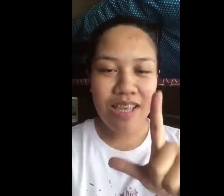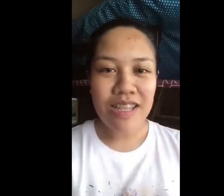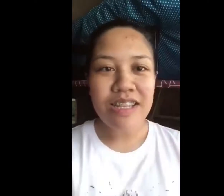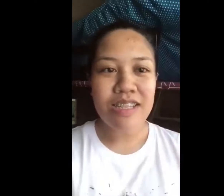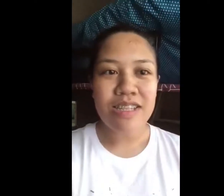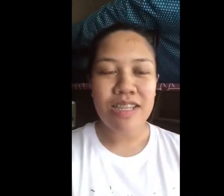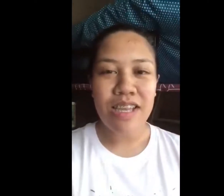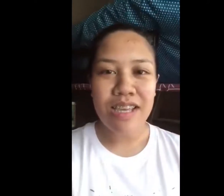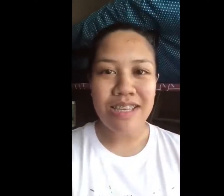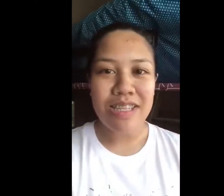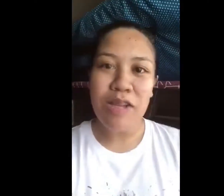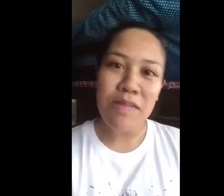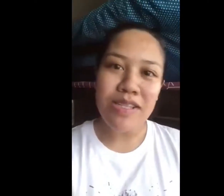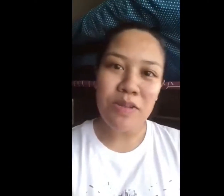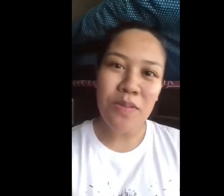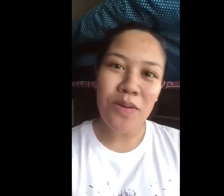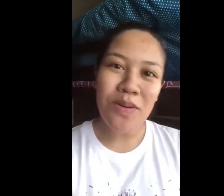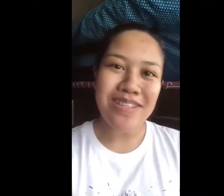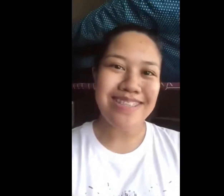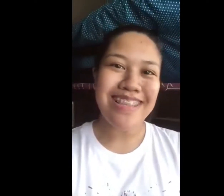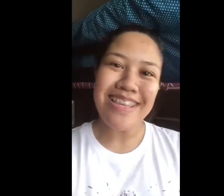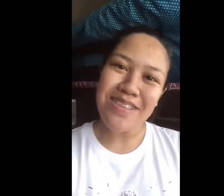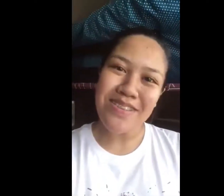FSL, and God bless you po. Thank you.